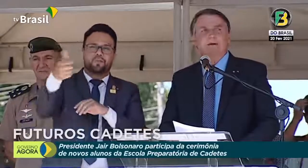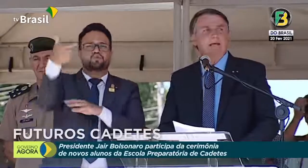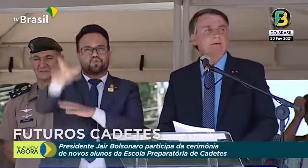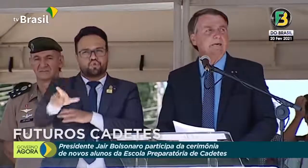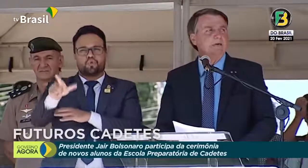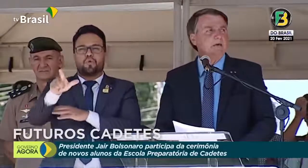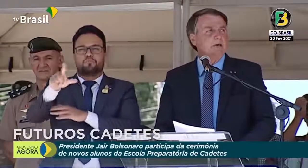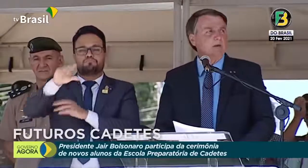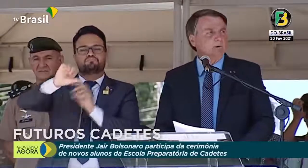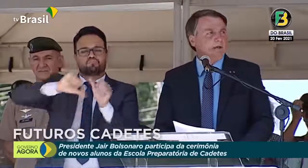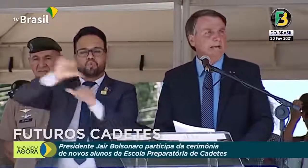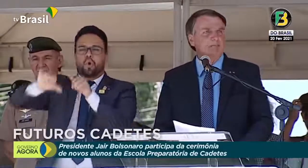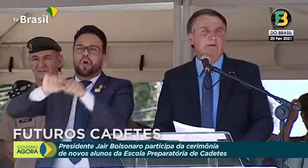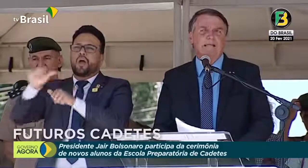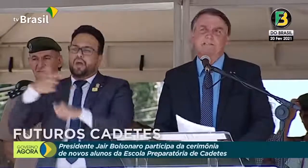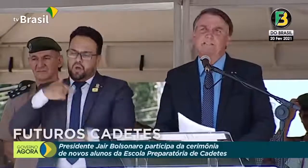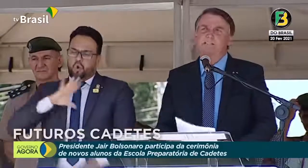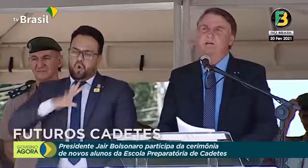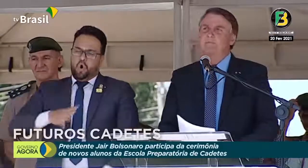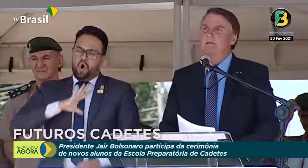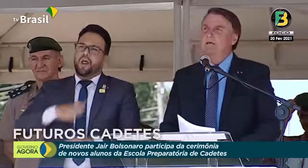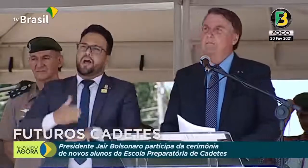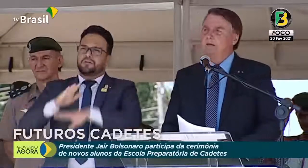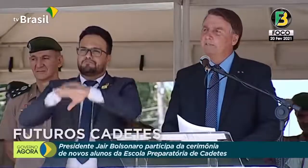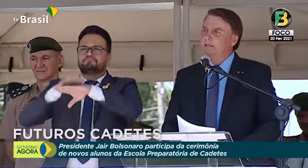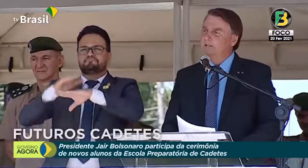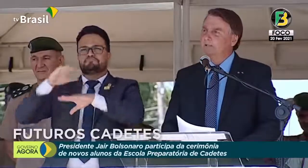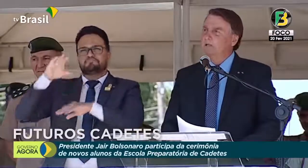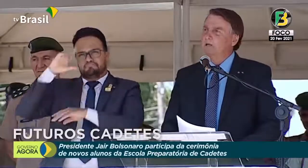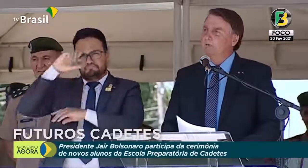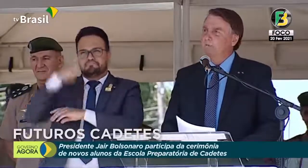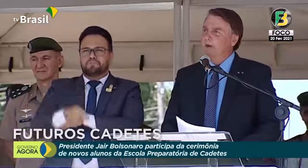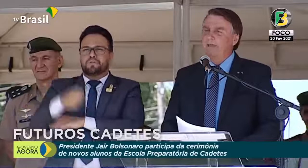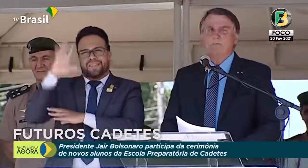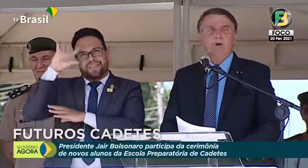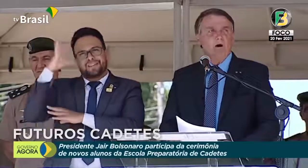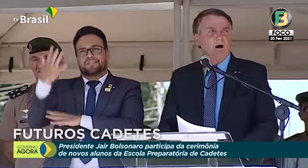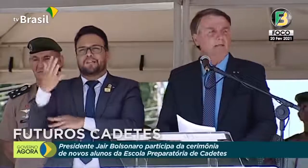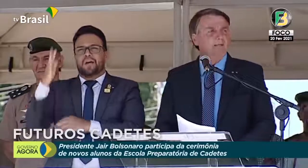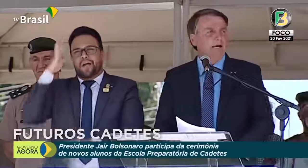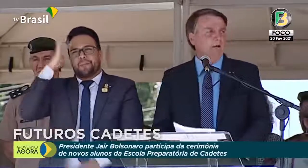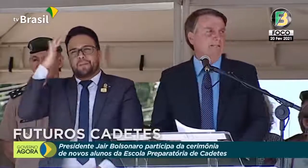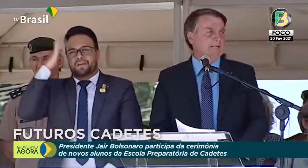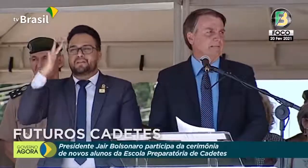não falta para mim é coragem para decidir, pensando no